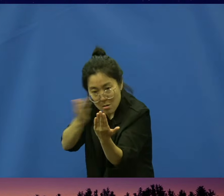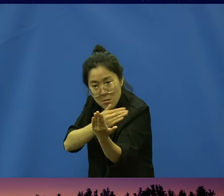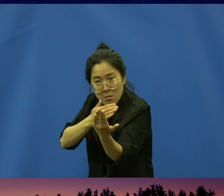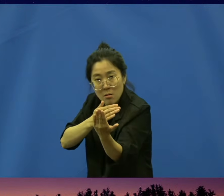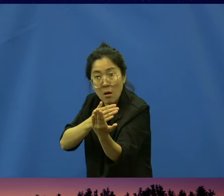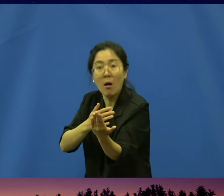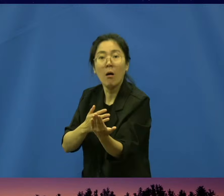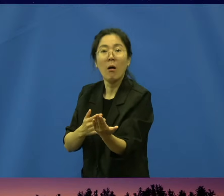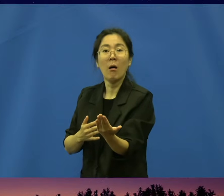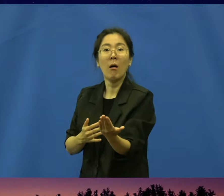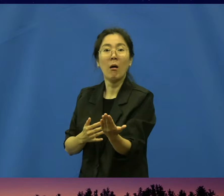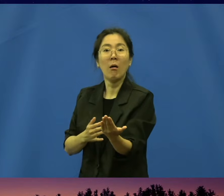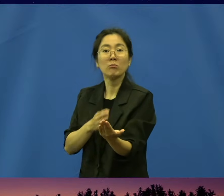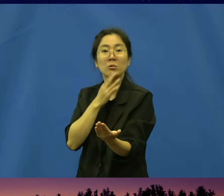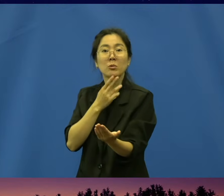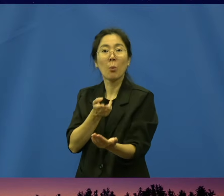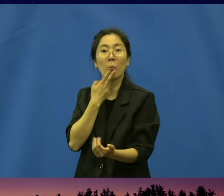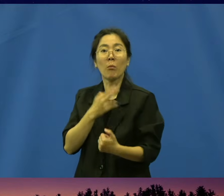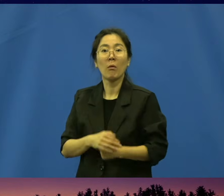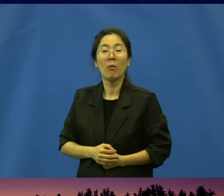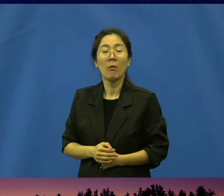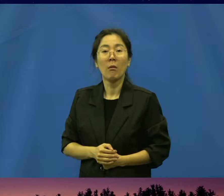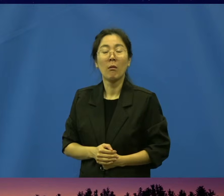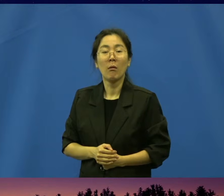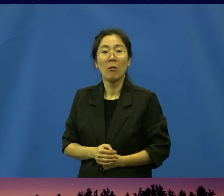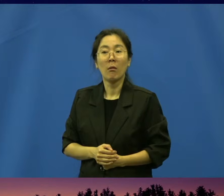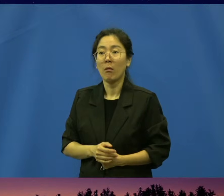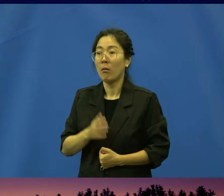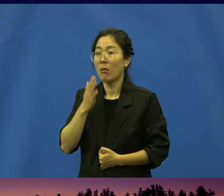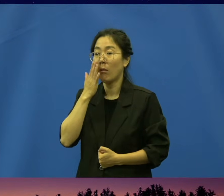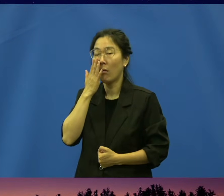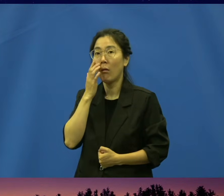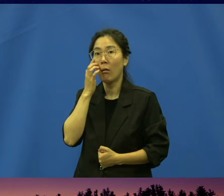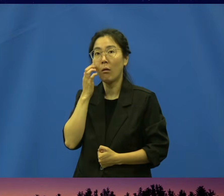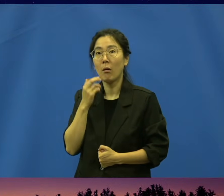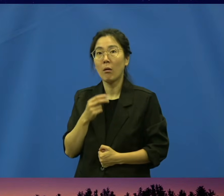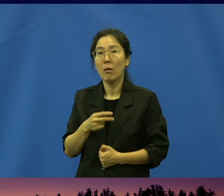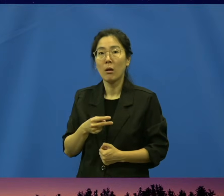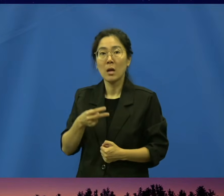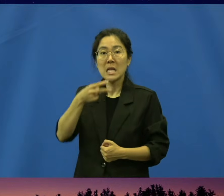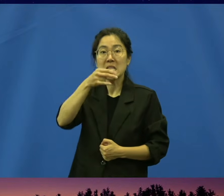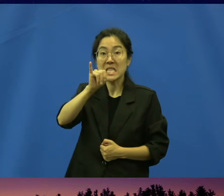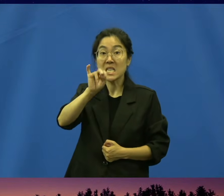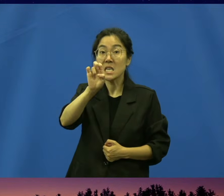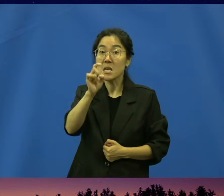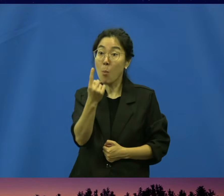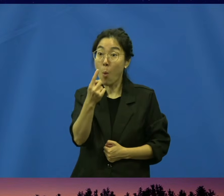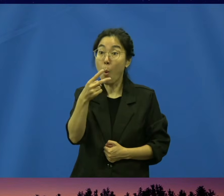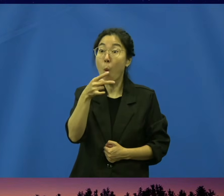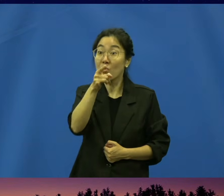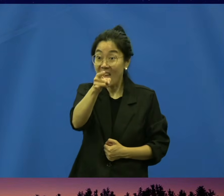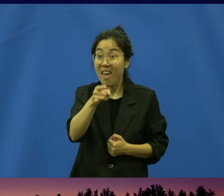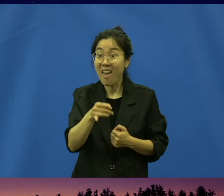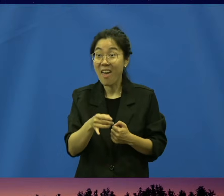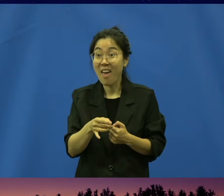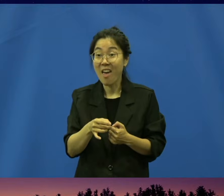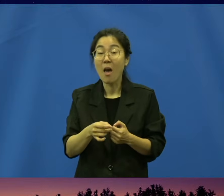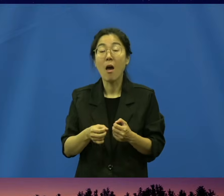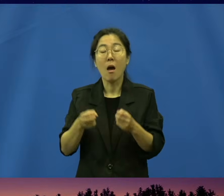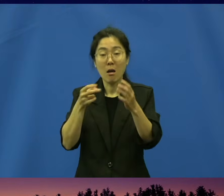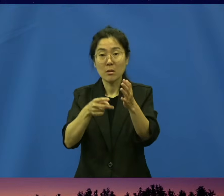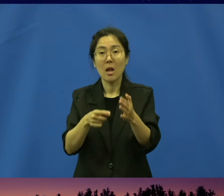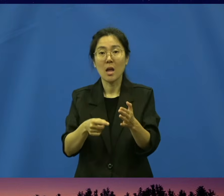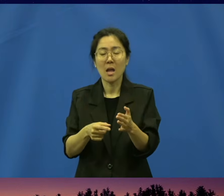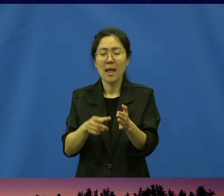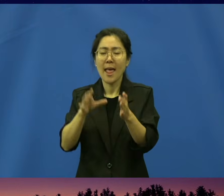없어요. 여러분 머릿속에 한 가지 성경 구절 딱 떠오르죠, 그죠? 디모데에게 얘기하기를 너는 말씀을 전파하라. 때를 얻든지 못